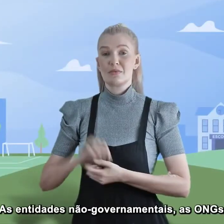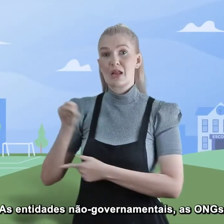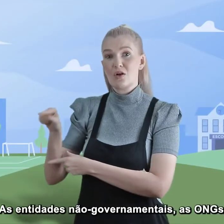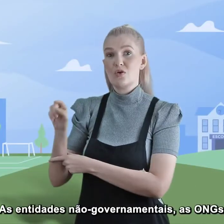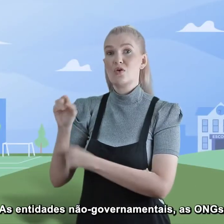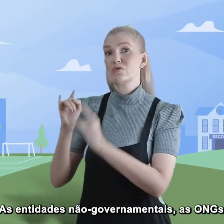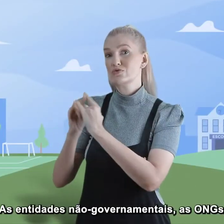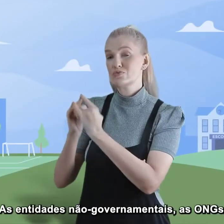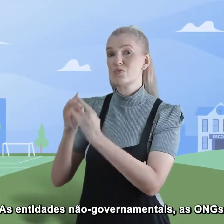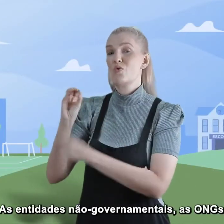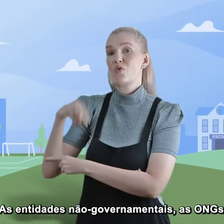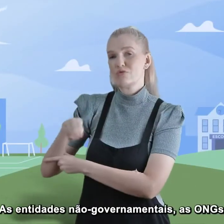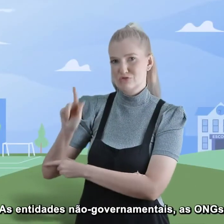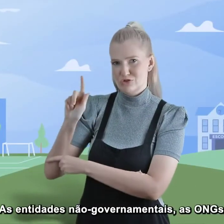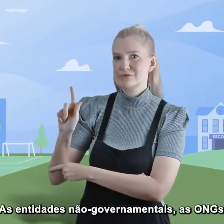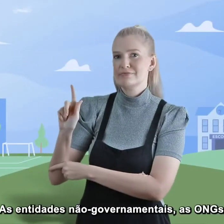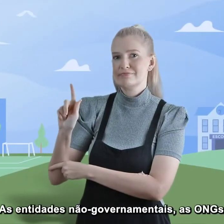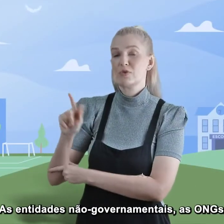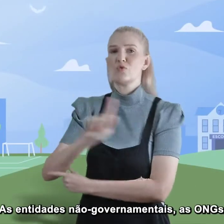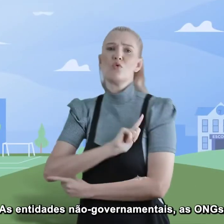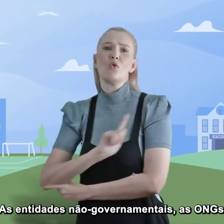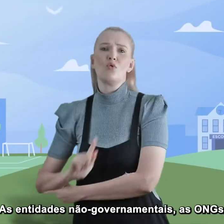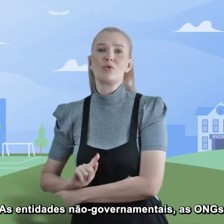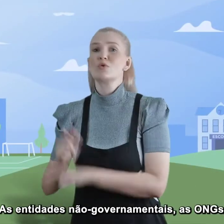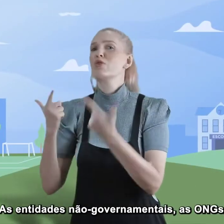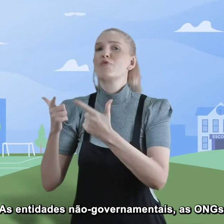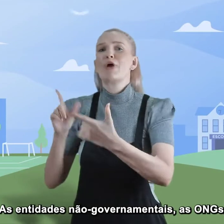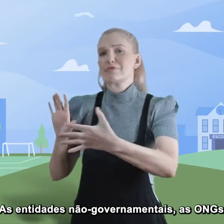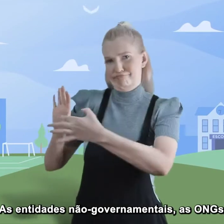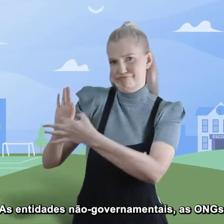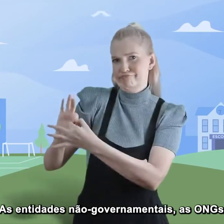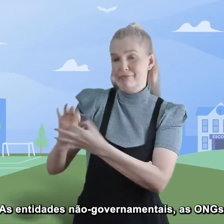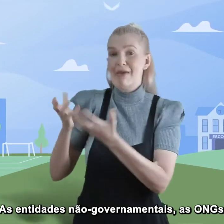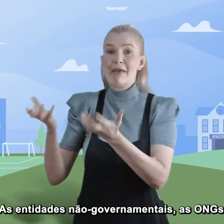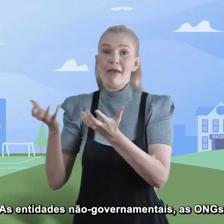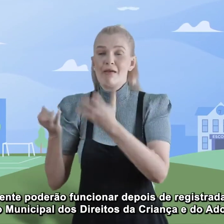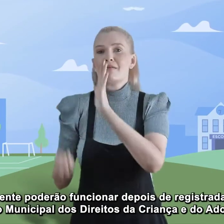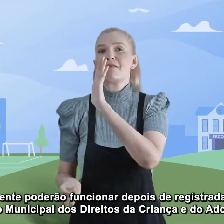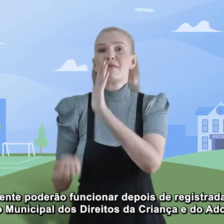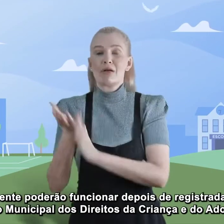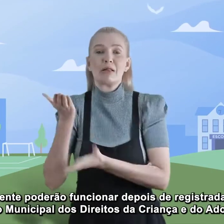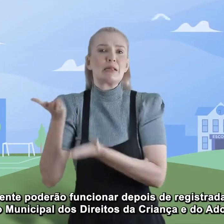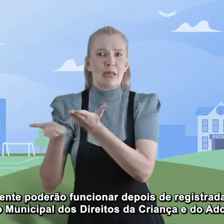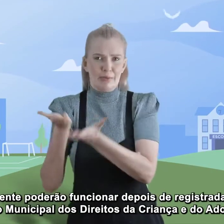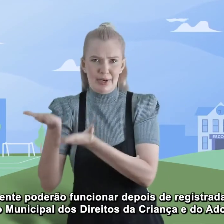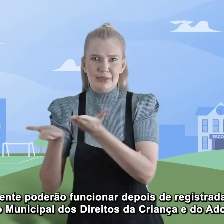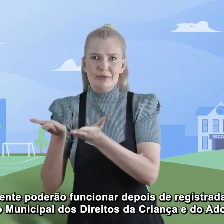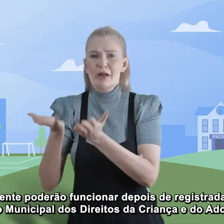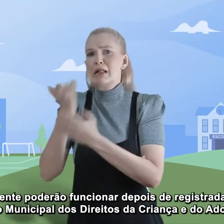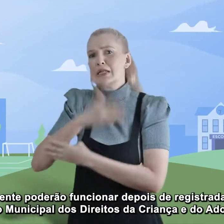As entidades não governamentais, as ONGs, somente poderão funcionar depois